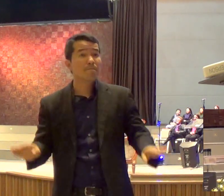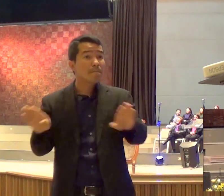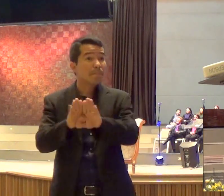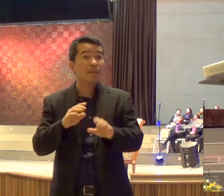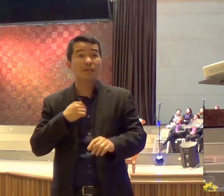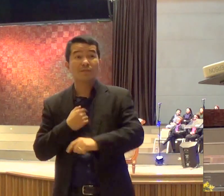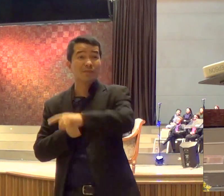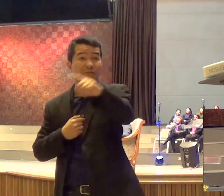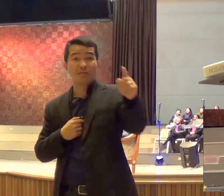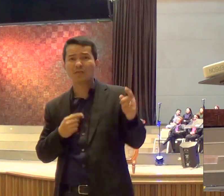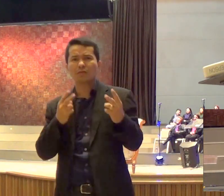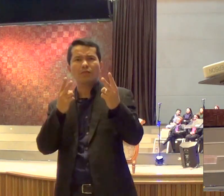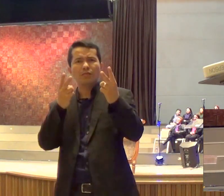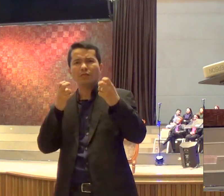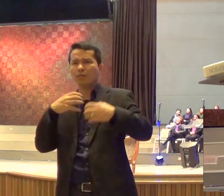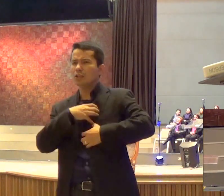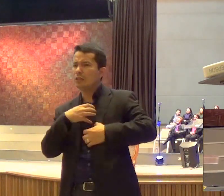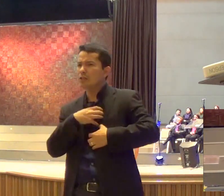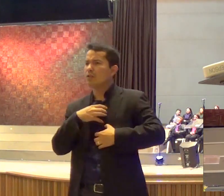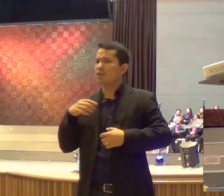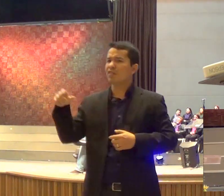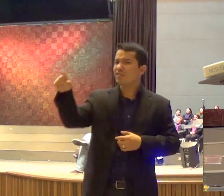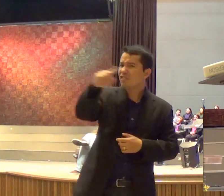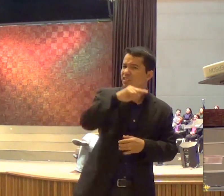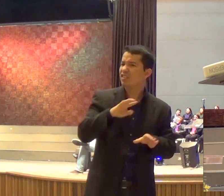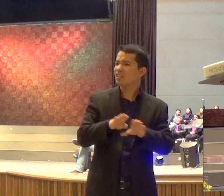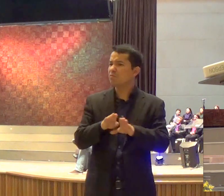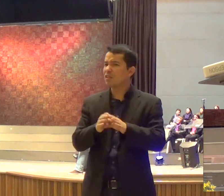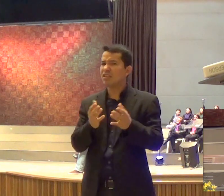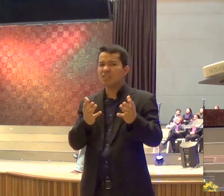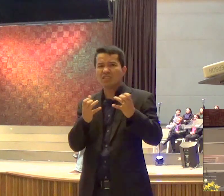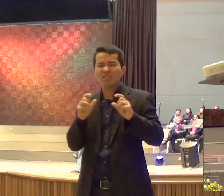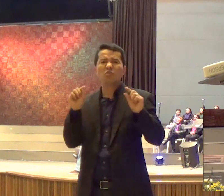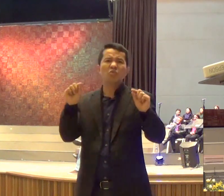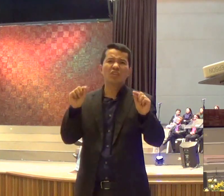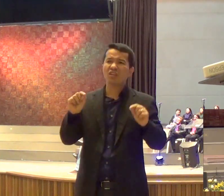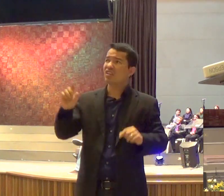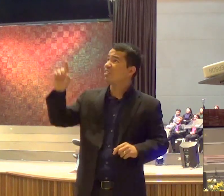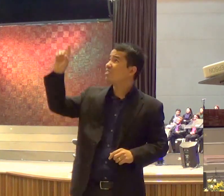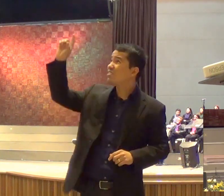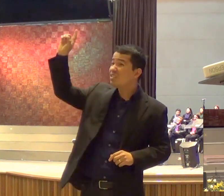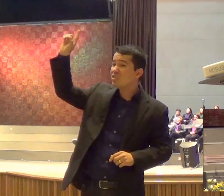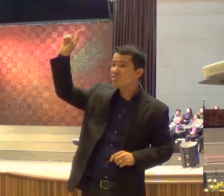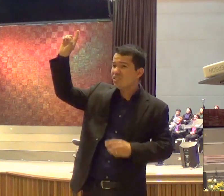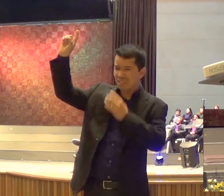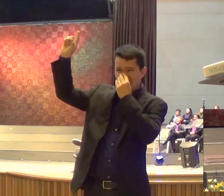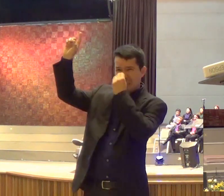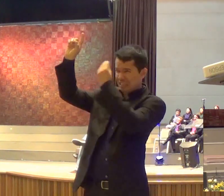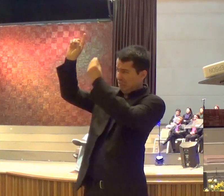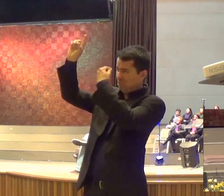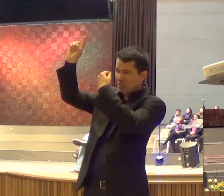impressão que eu tenho é que Deus não se importa